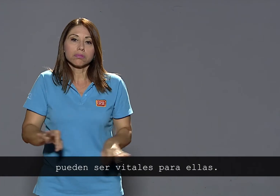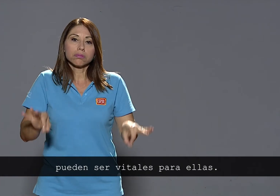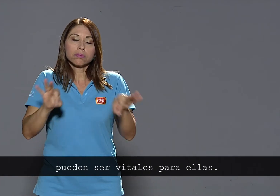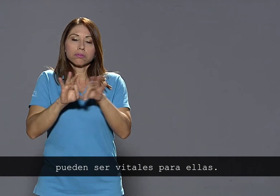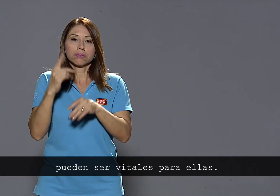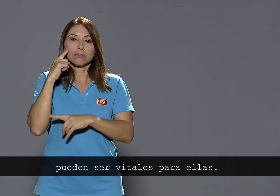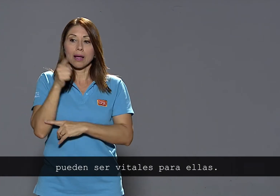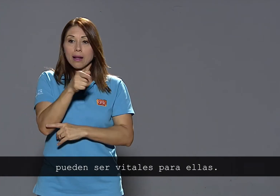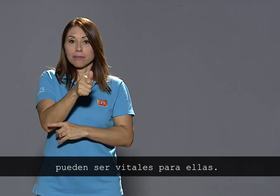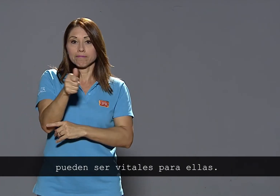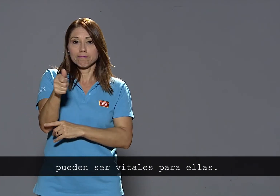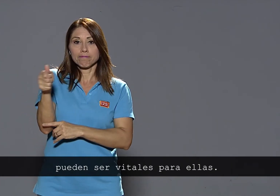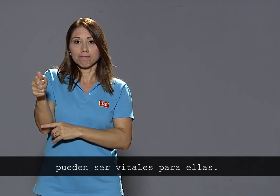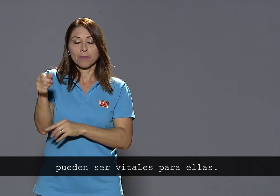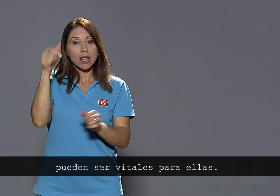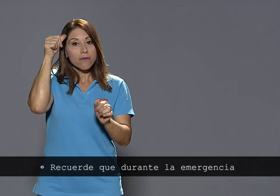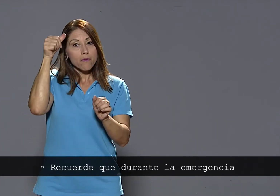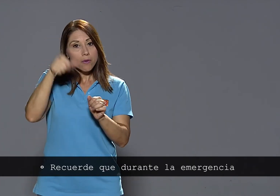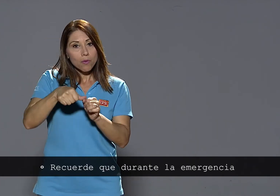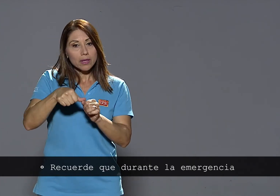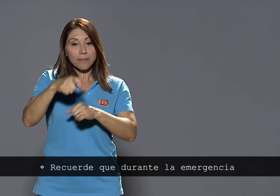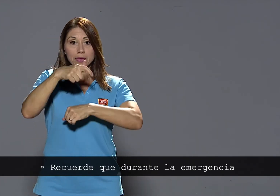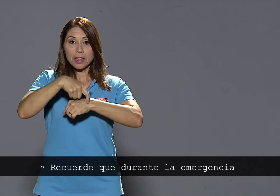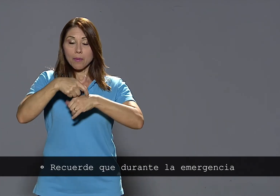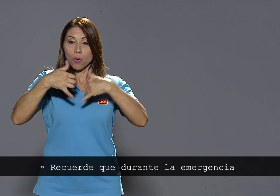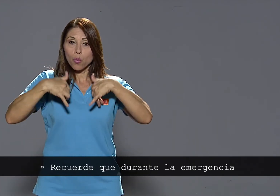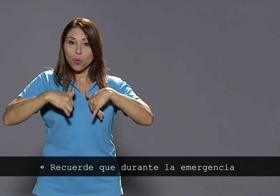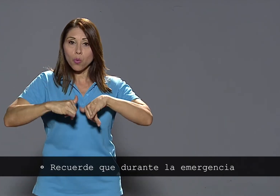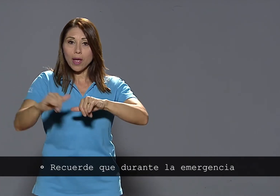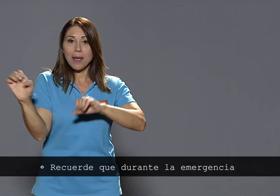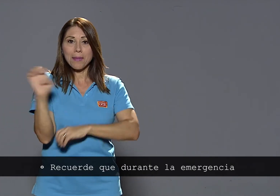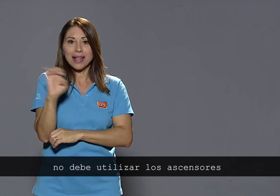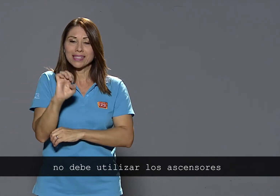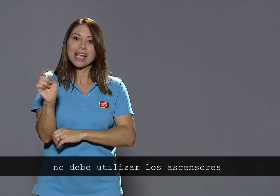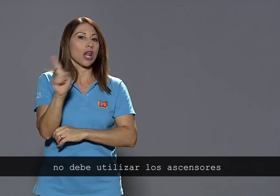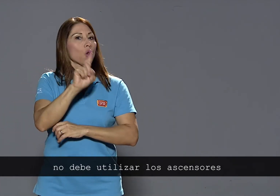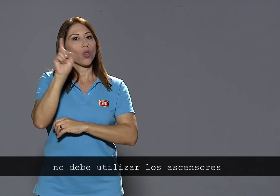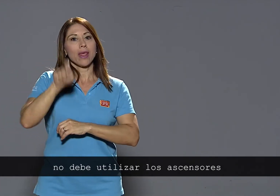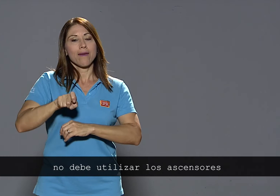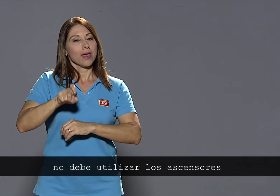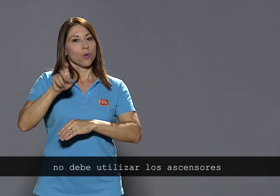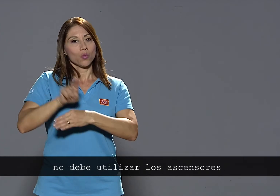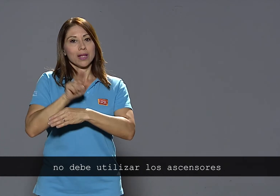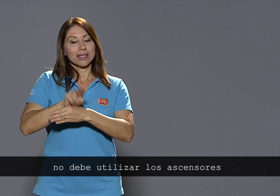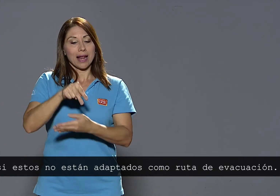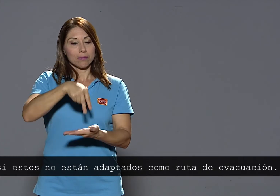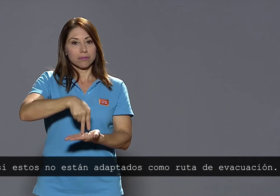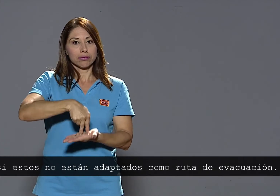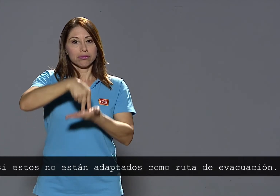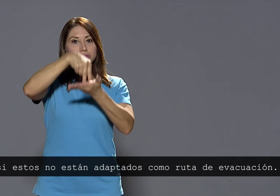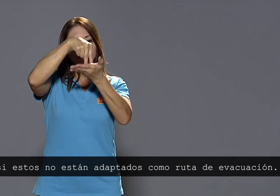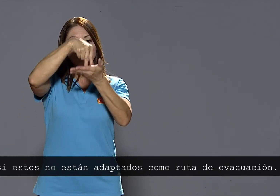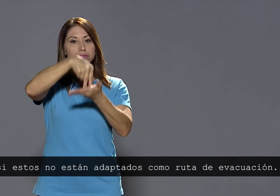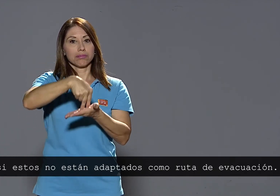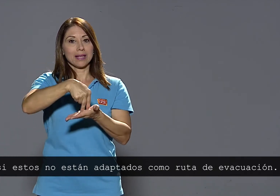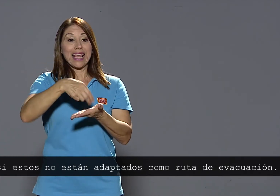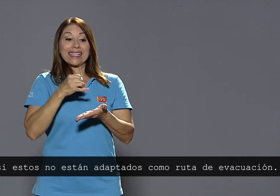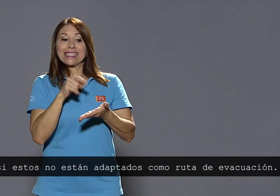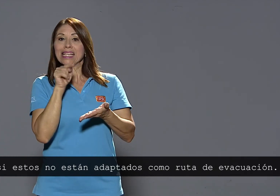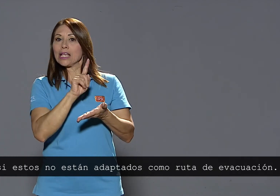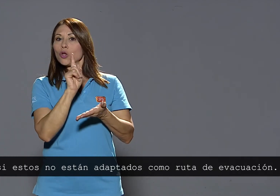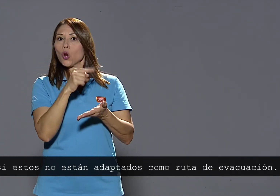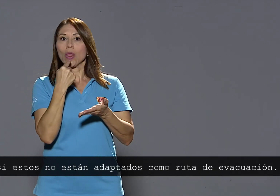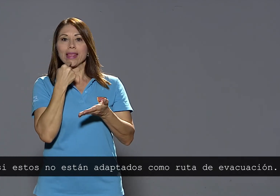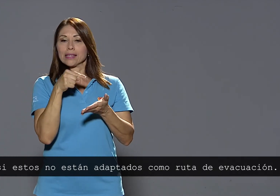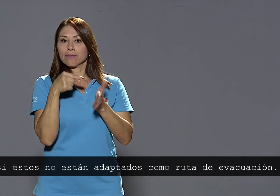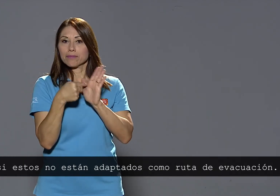pueden ser vitales para ellas. Recuerde que durante la emergencia no debe utilizar los ascensores si estos no están adaptados como